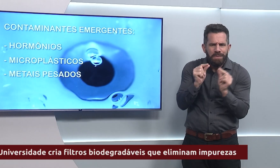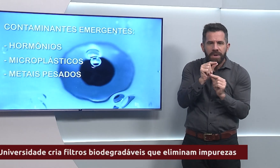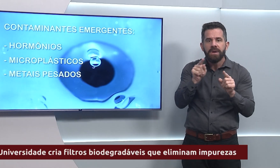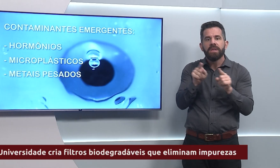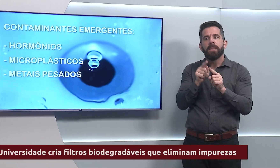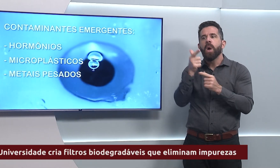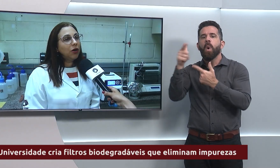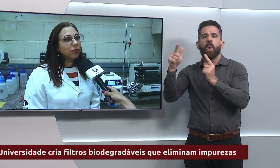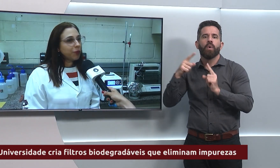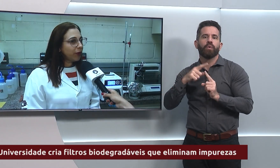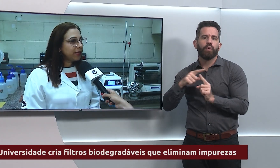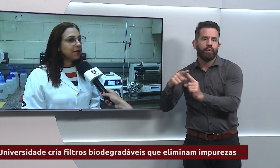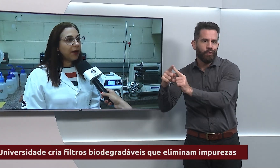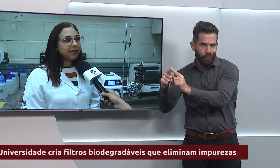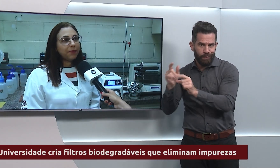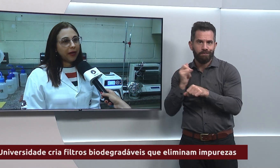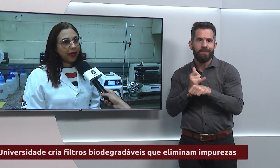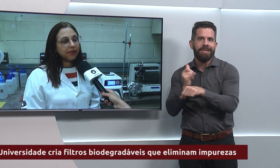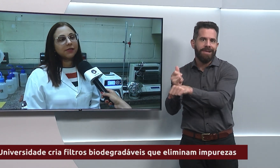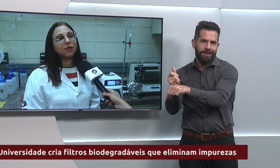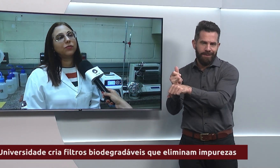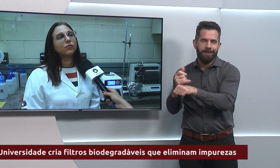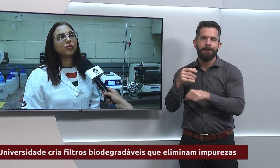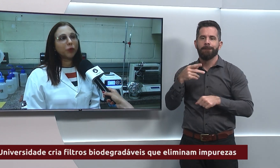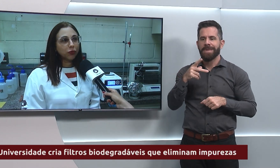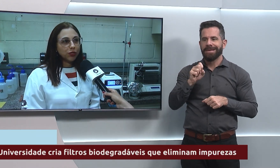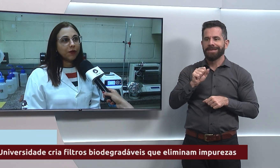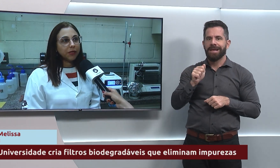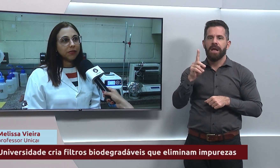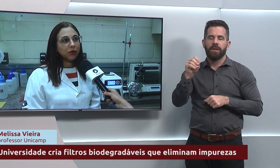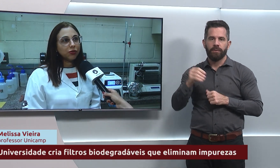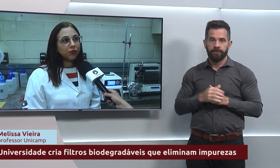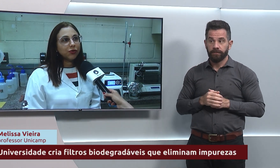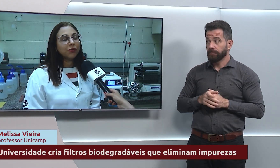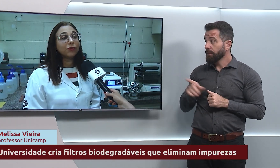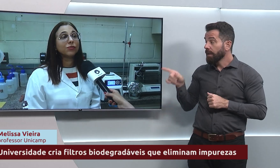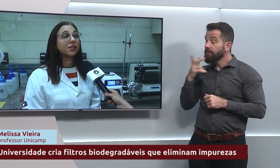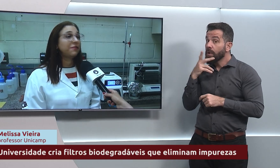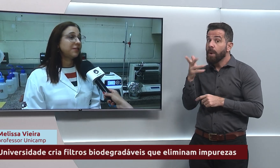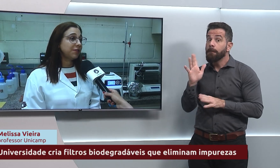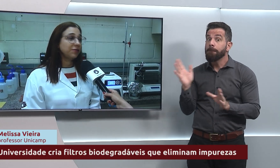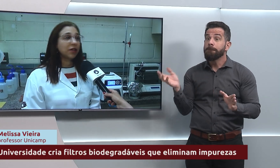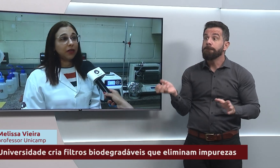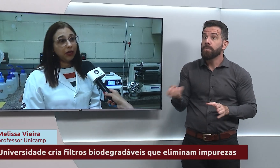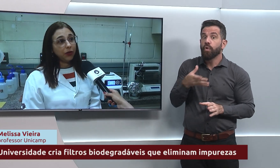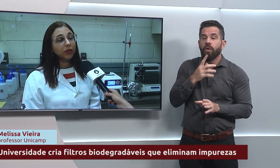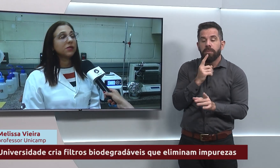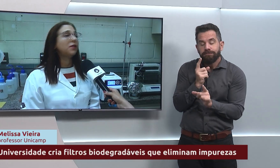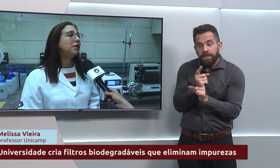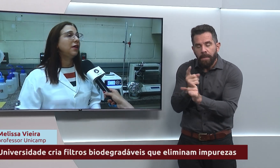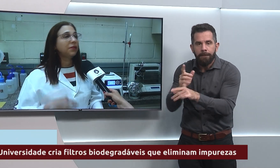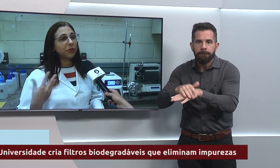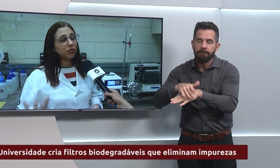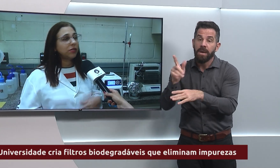pesados. Os poluentes que mais aparecem são os produtos farmacêuticos, os defensivos agrícolas, e ali entra